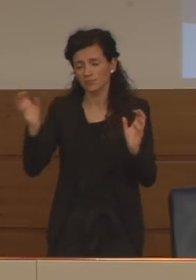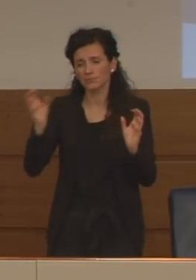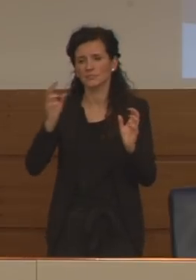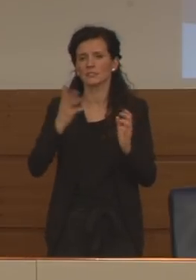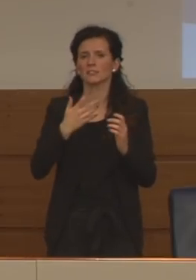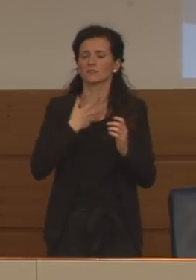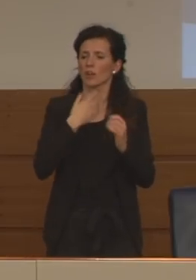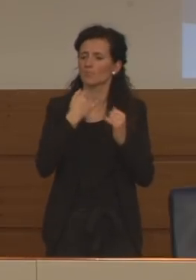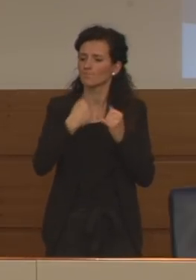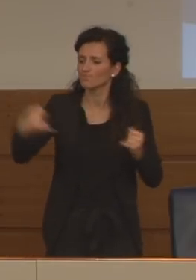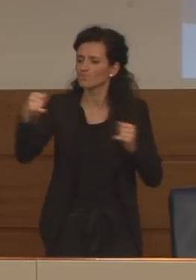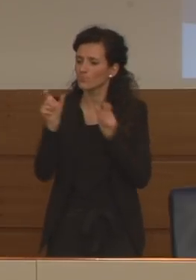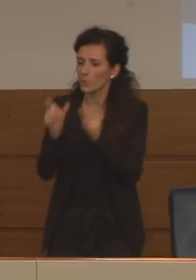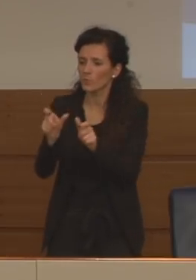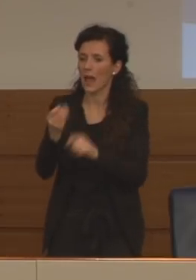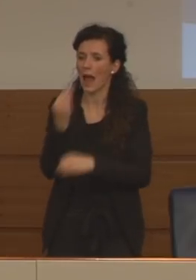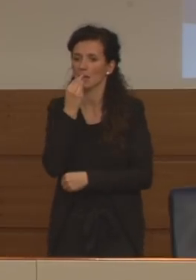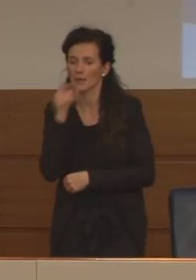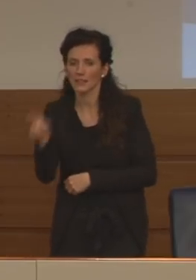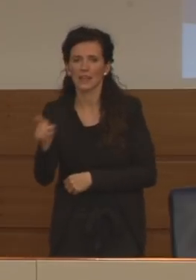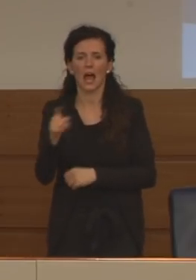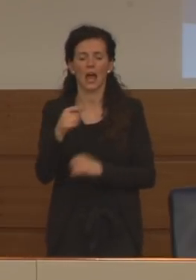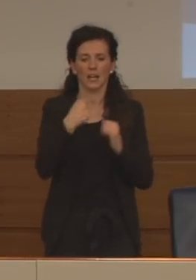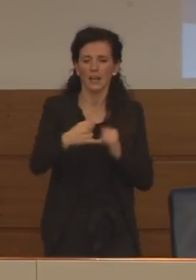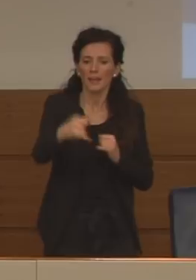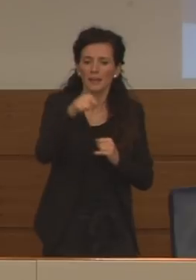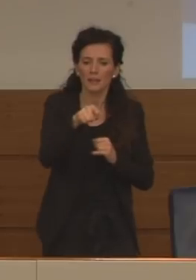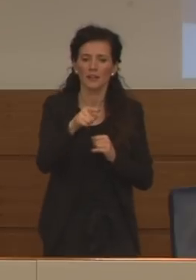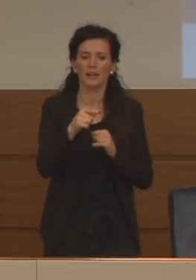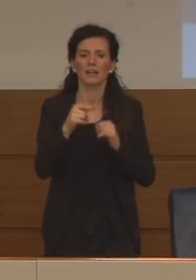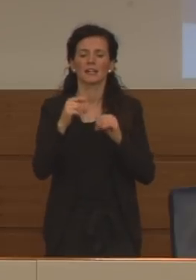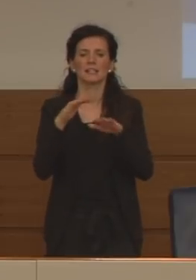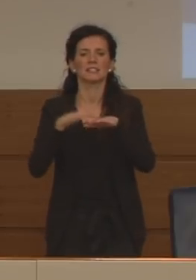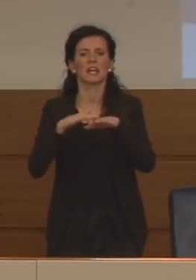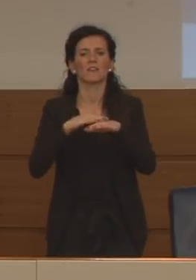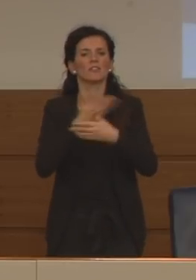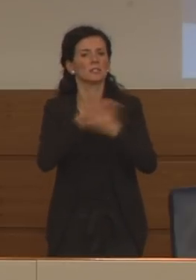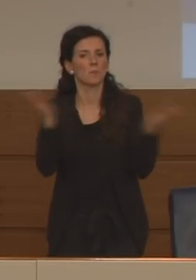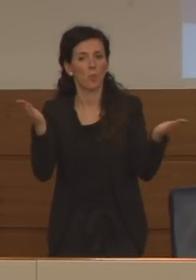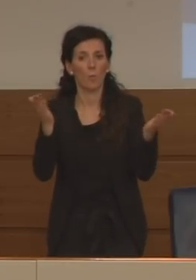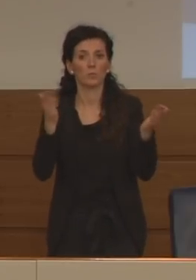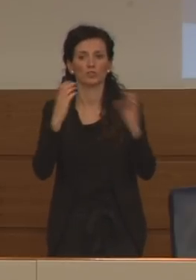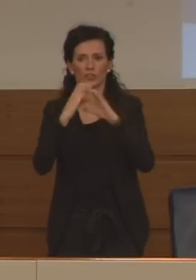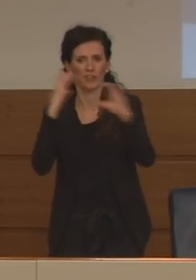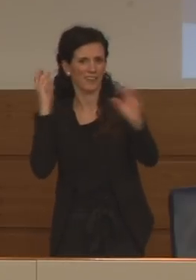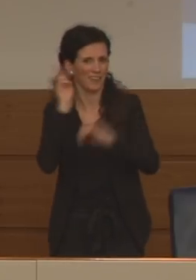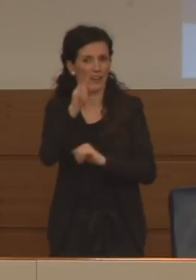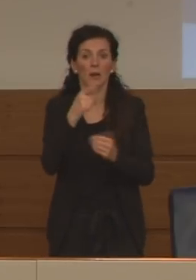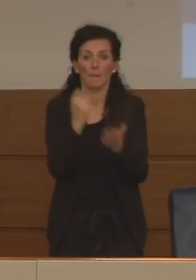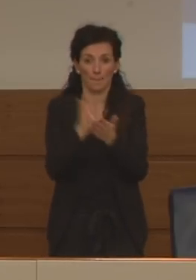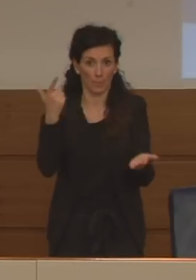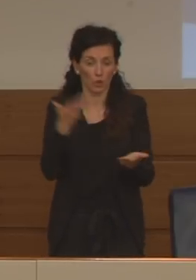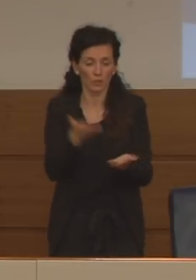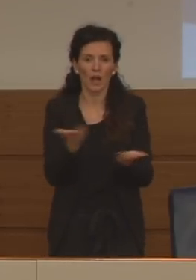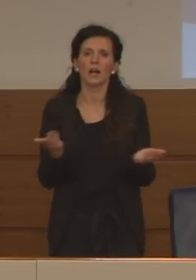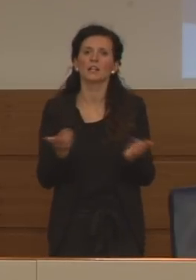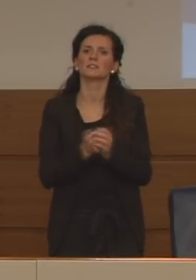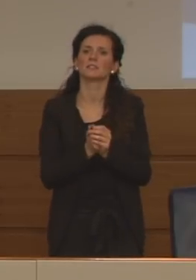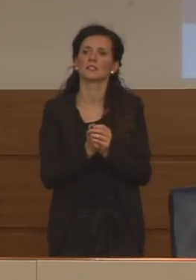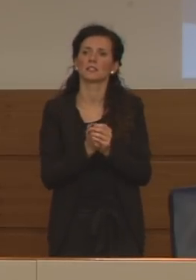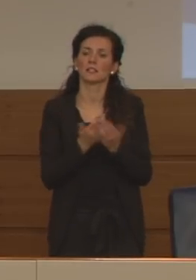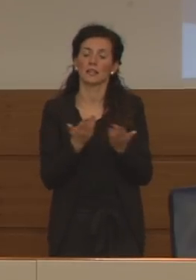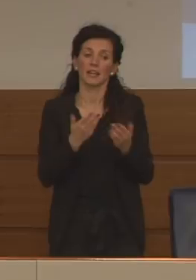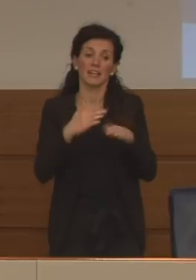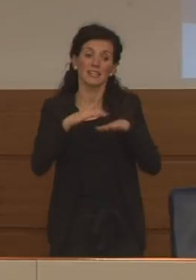come la filiera alimentare la filiera dei servizi pubblici essenziali e dei servizi che devono